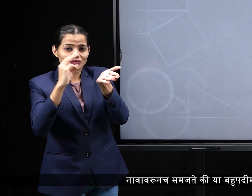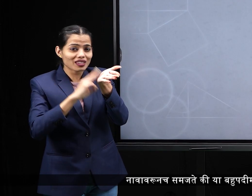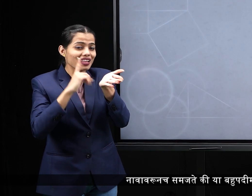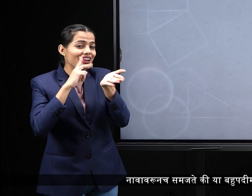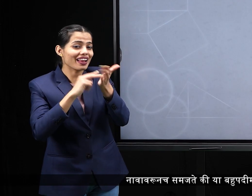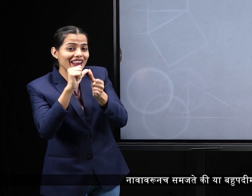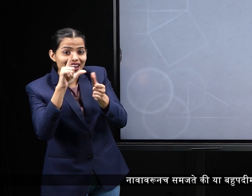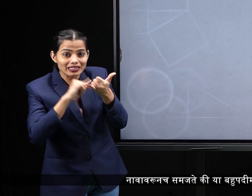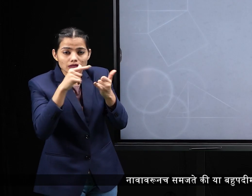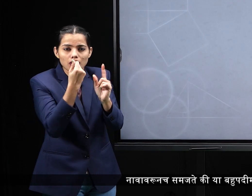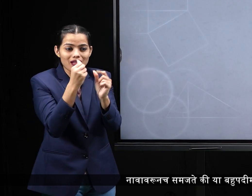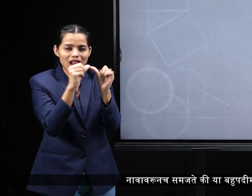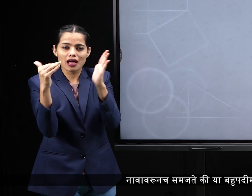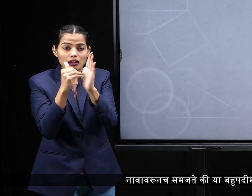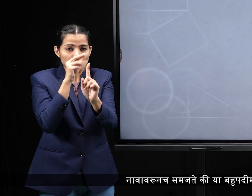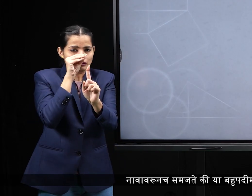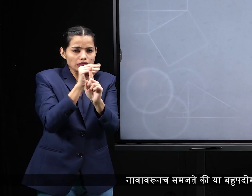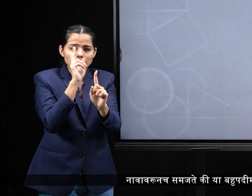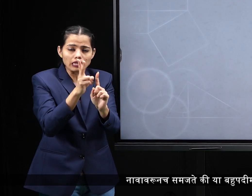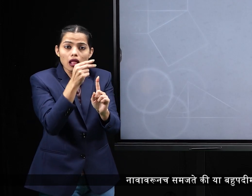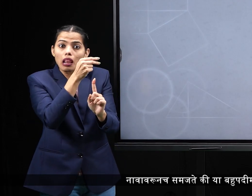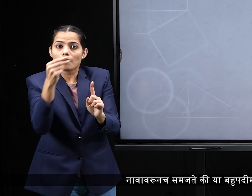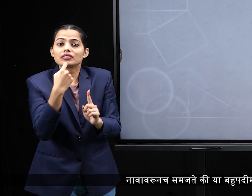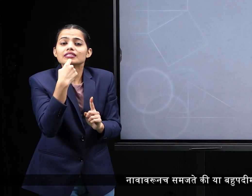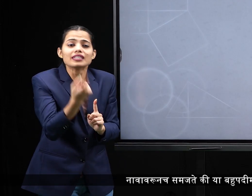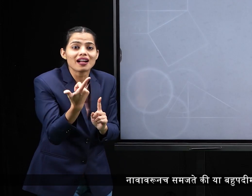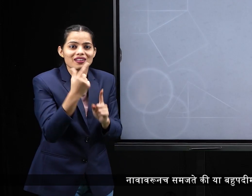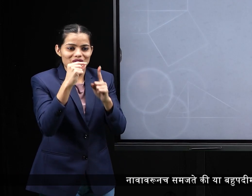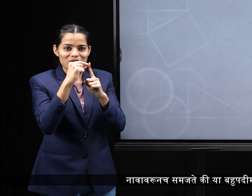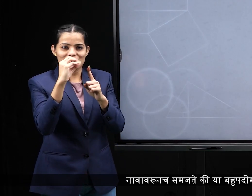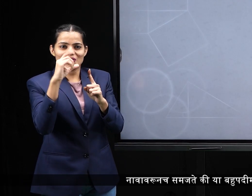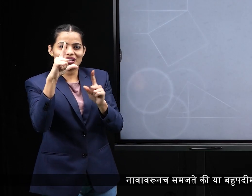नावावरूनच समजते की या बहुपदीमध्ये एक स्थिर पद असते.